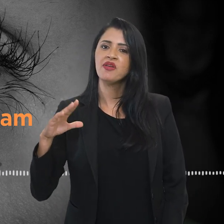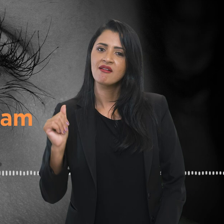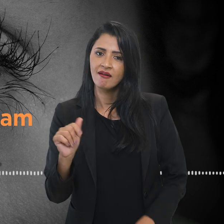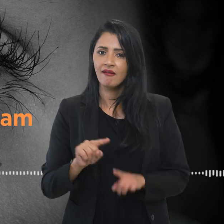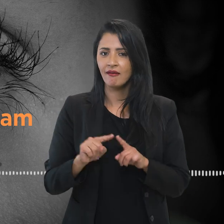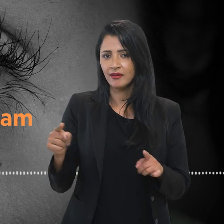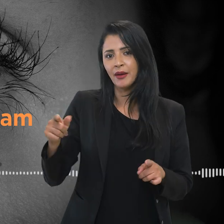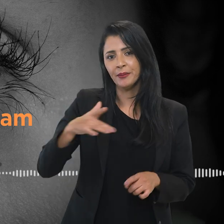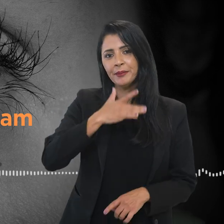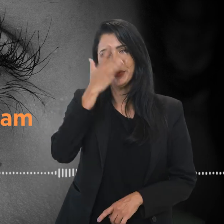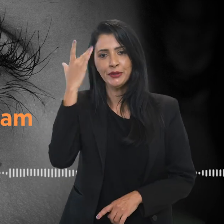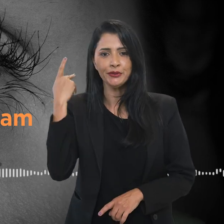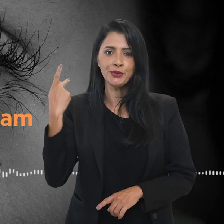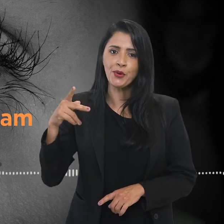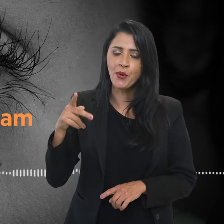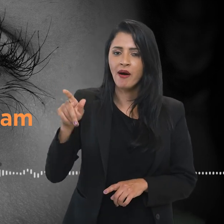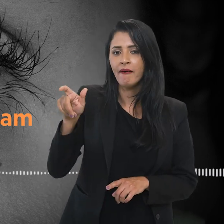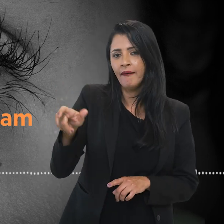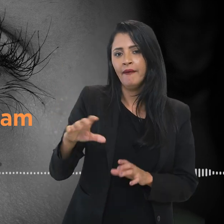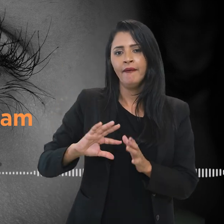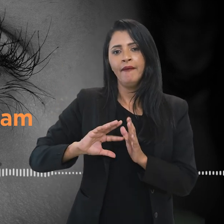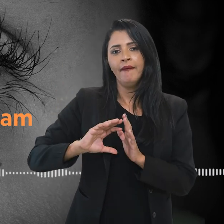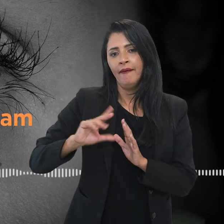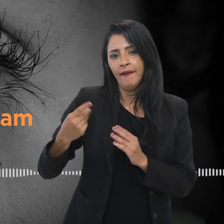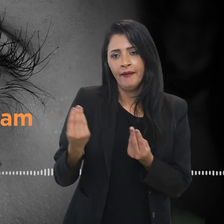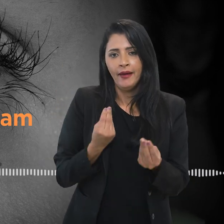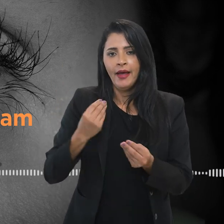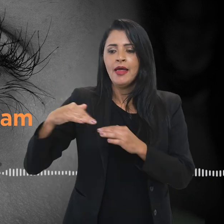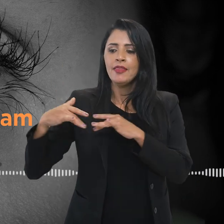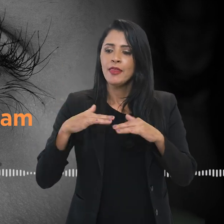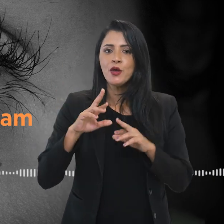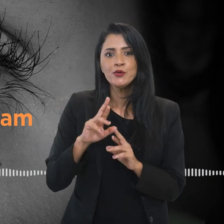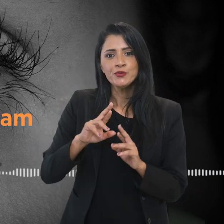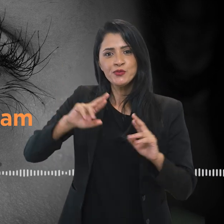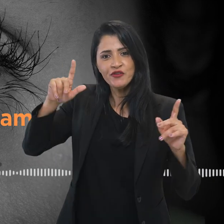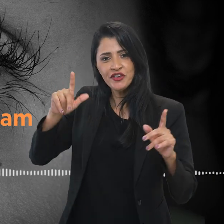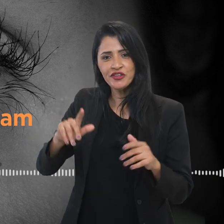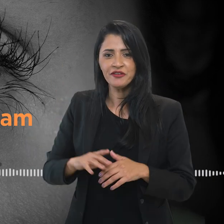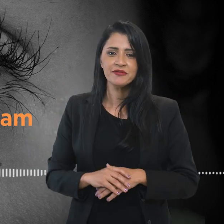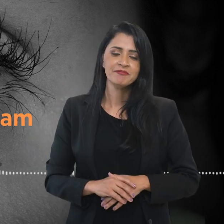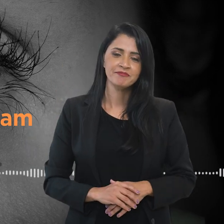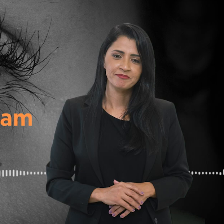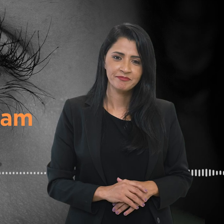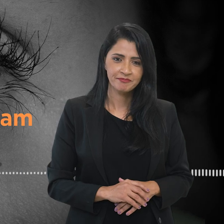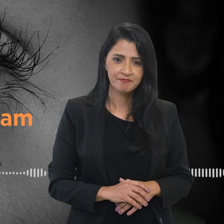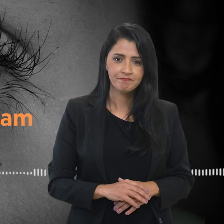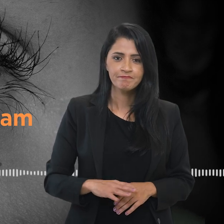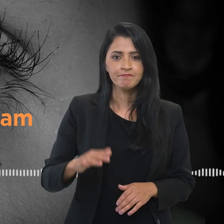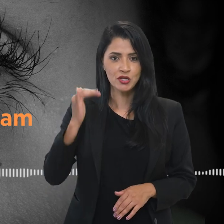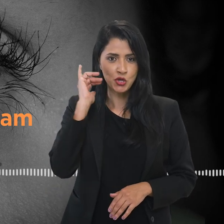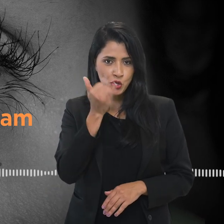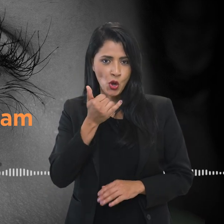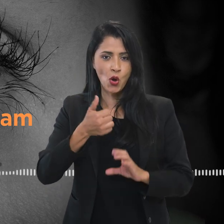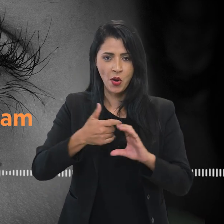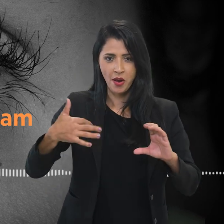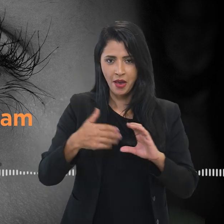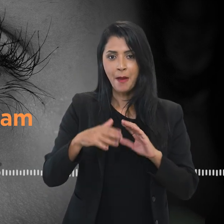pessoas atípicas, de cérebros atípicos, né? Então, as pessoas são definidas como pessoas neuroatípicas ou